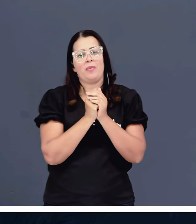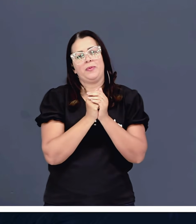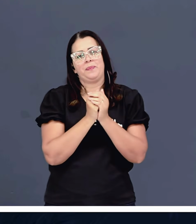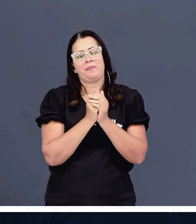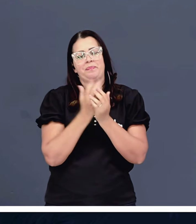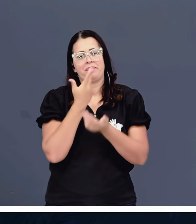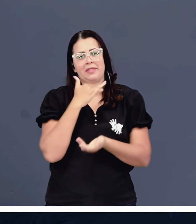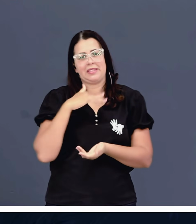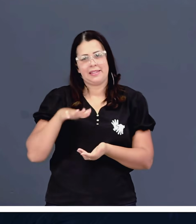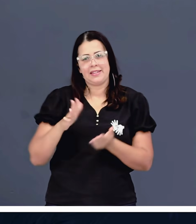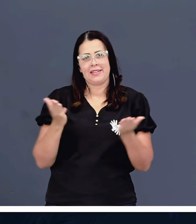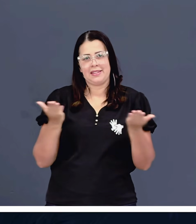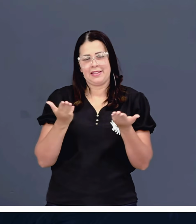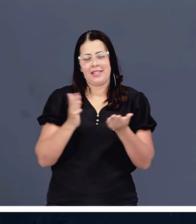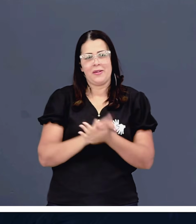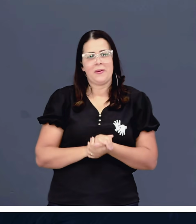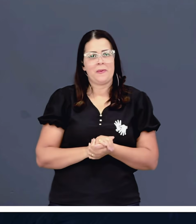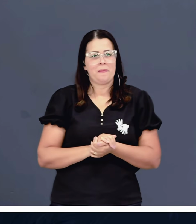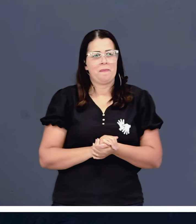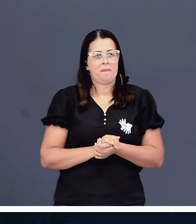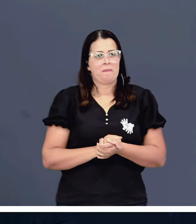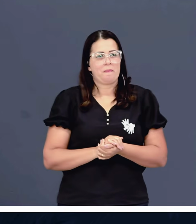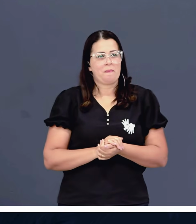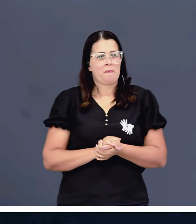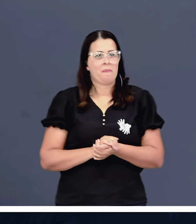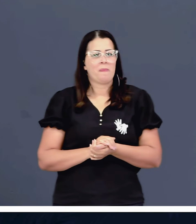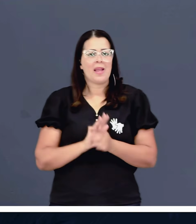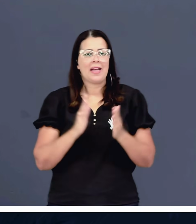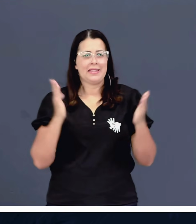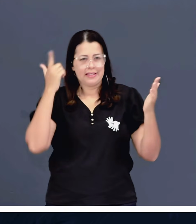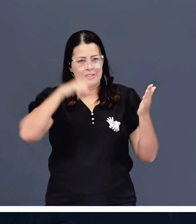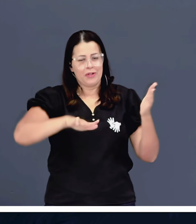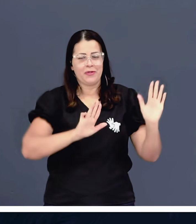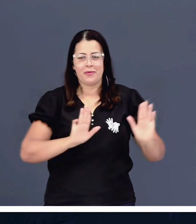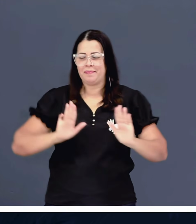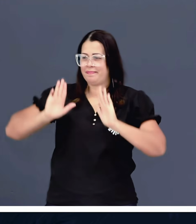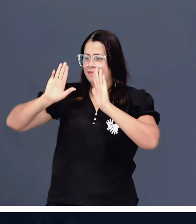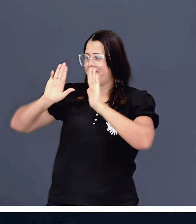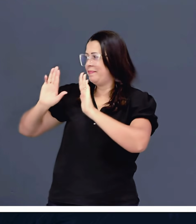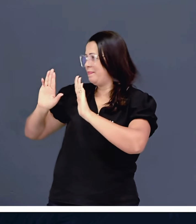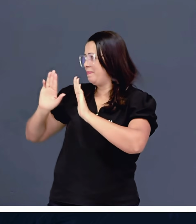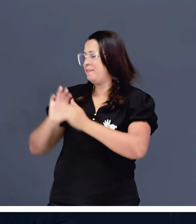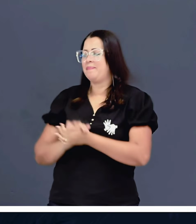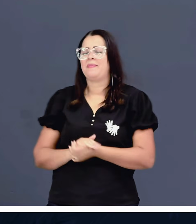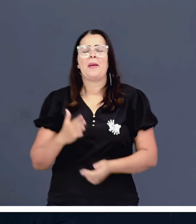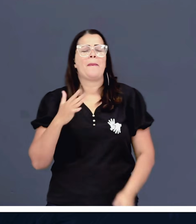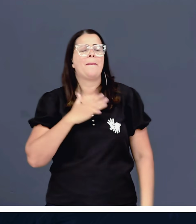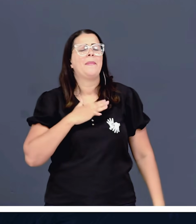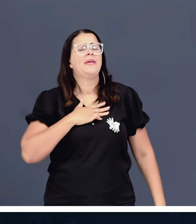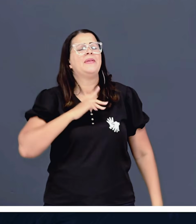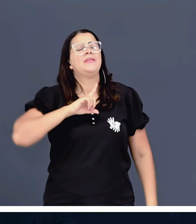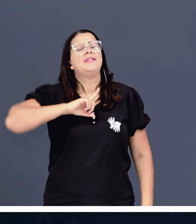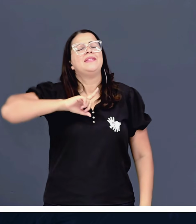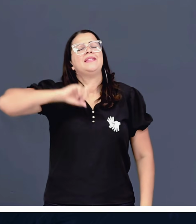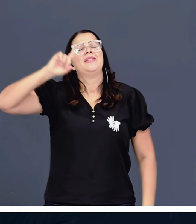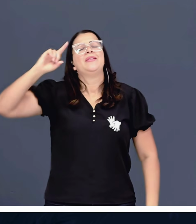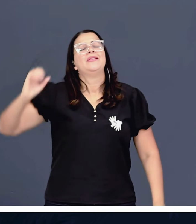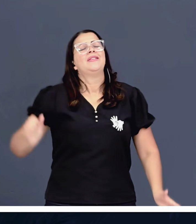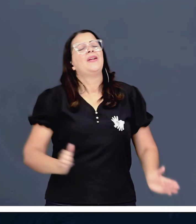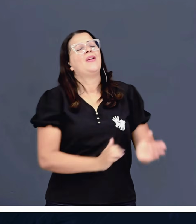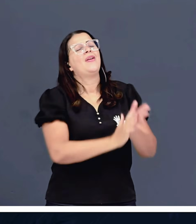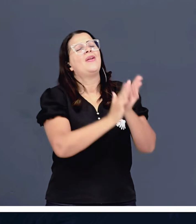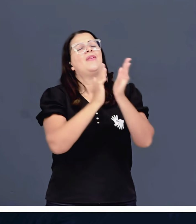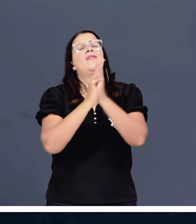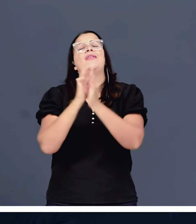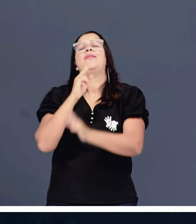do Senhor sobre a vida dos pais. E é isso que faremos agora. Por favor, estenda as mãos para cá. Meu Deus, louvamos o